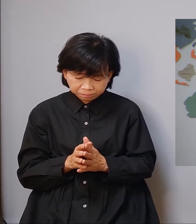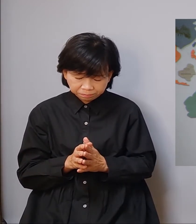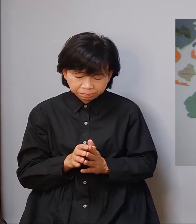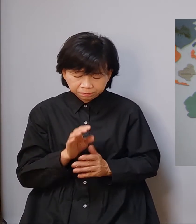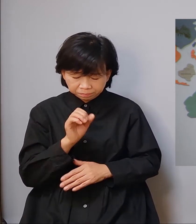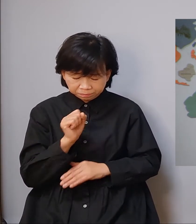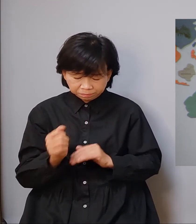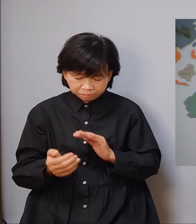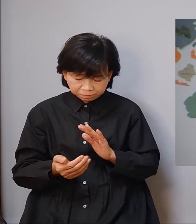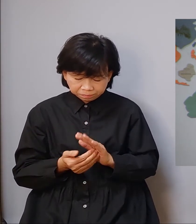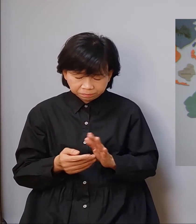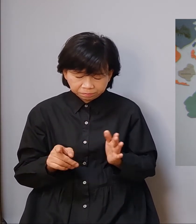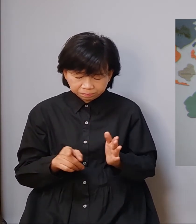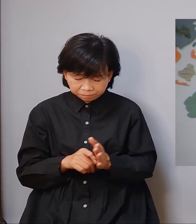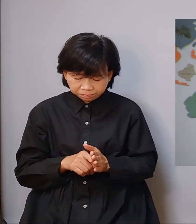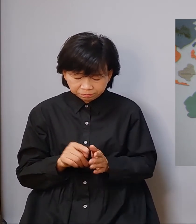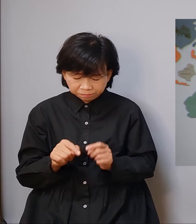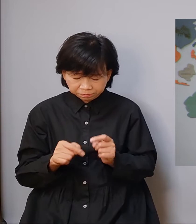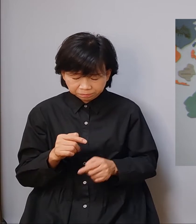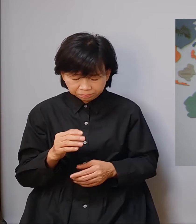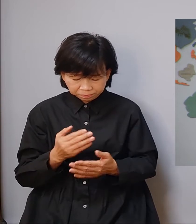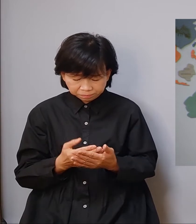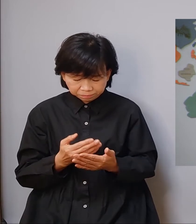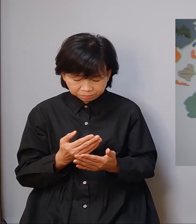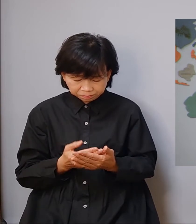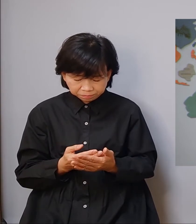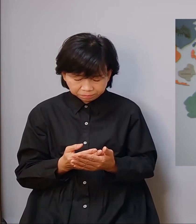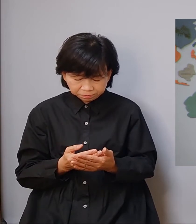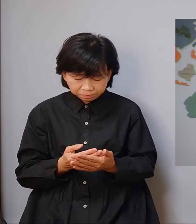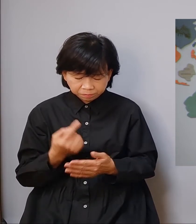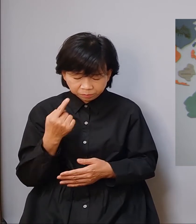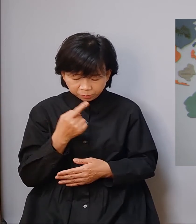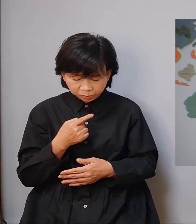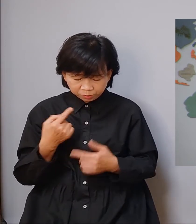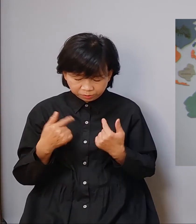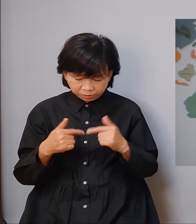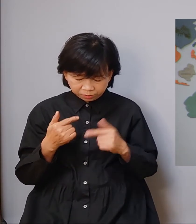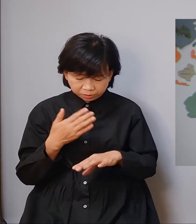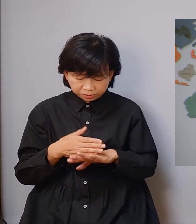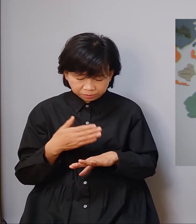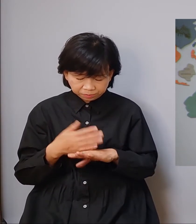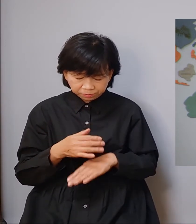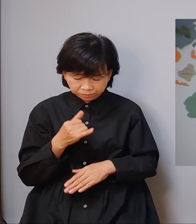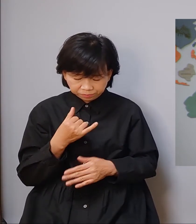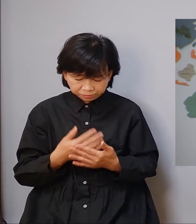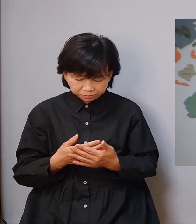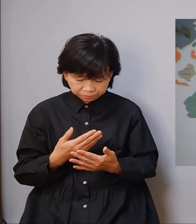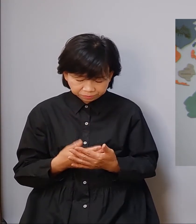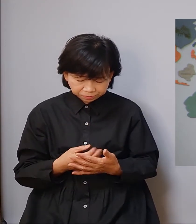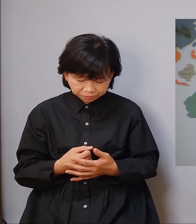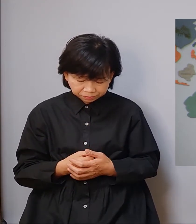소망을 품고 갈 수 있도록 감사합니다 고백하며 갈 수 있는 우리가 되게 하여 주시옵소서.